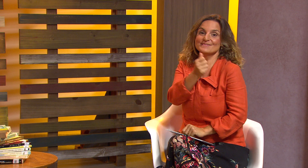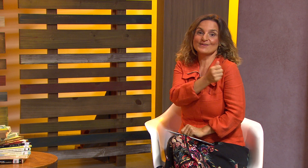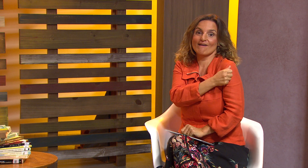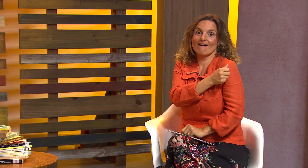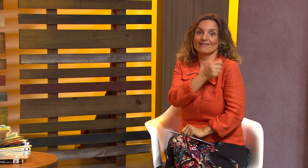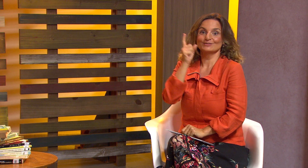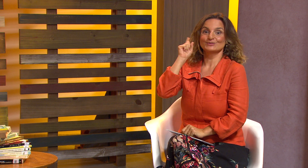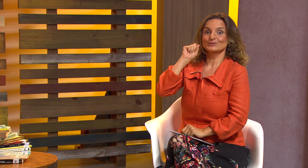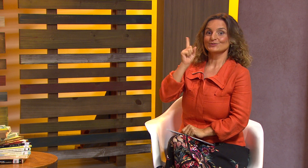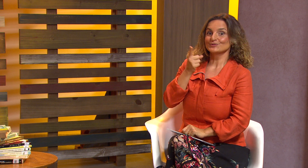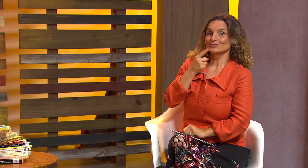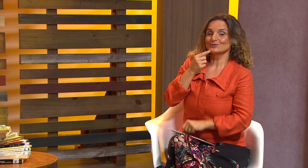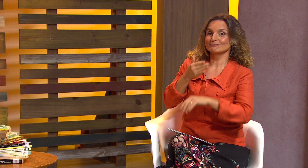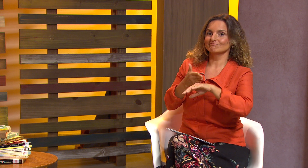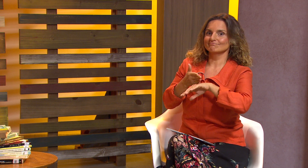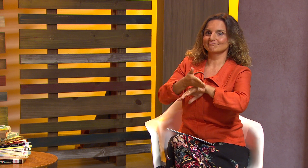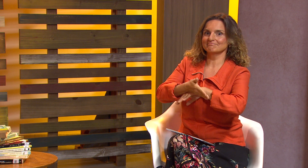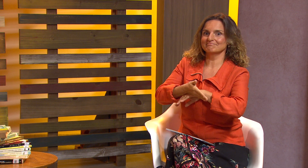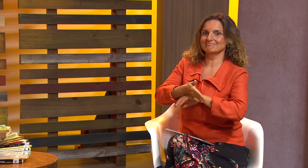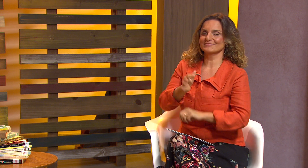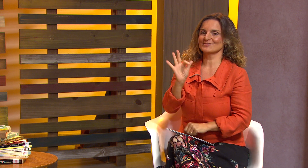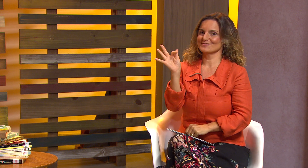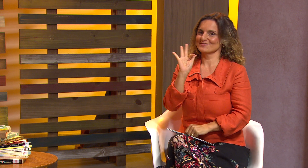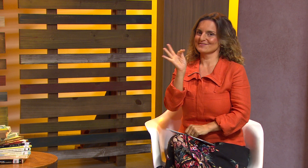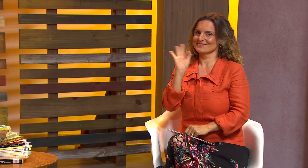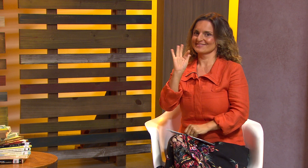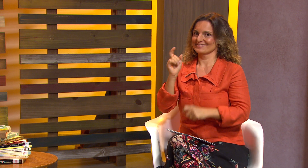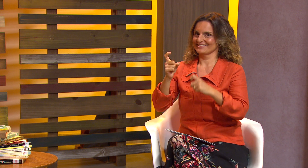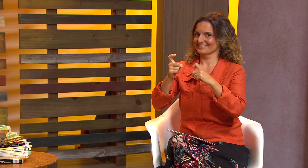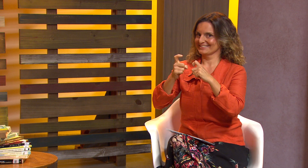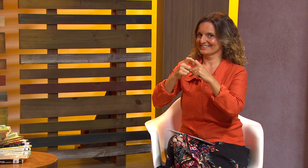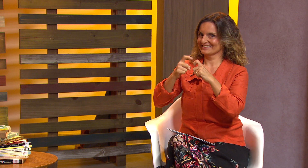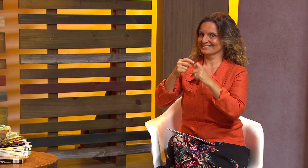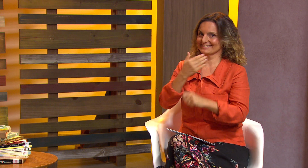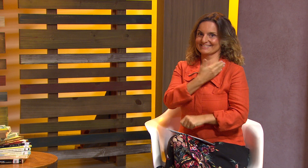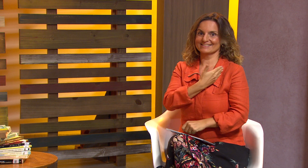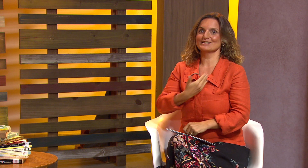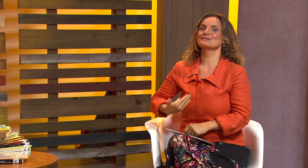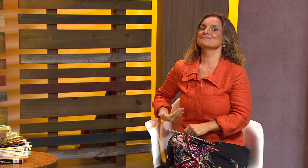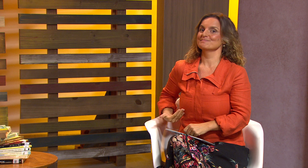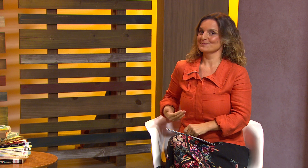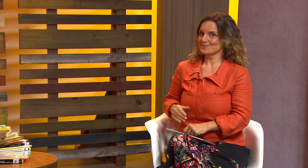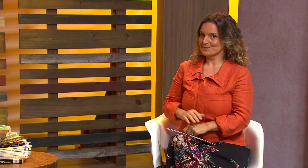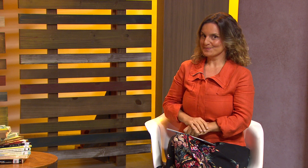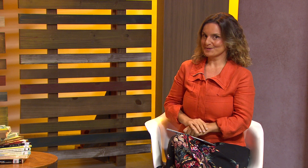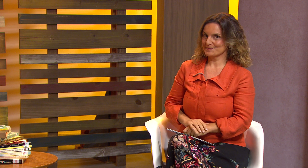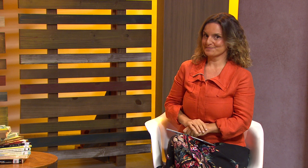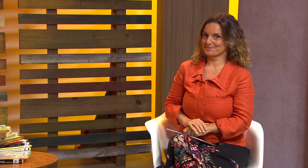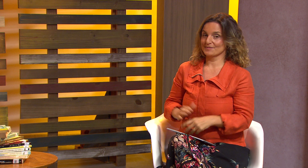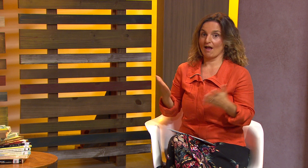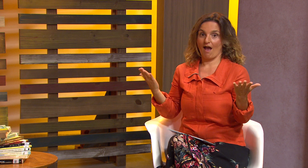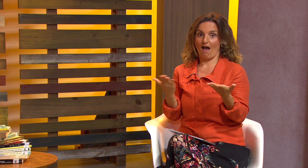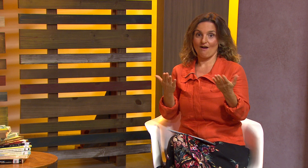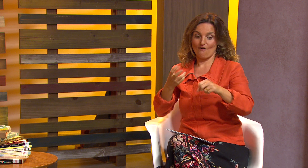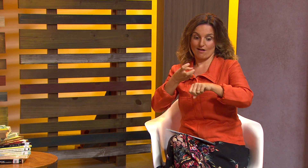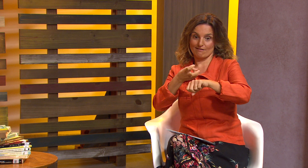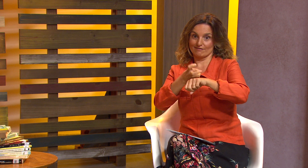primeiro aluno surdo a ingressar em uma faculdade pública de medicina. E agora